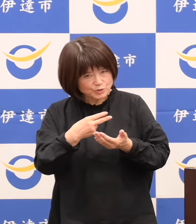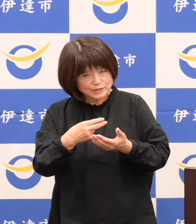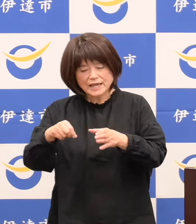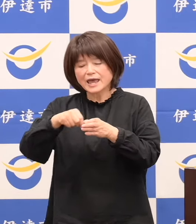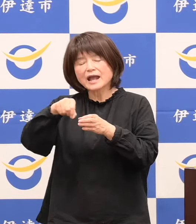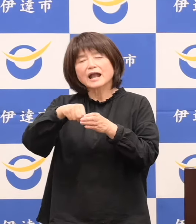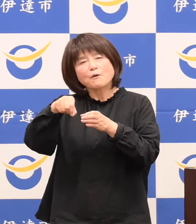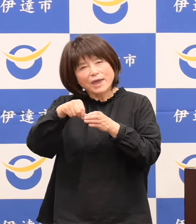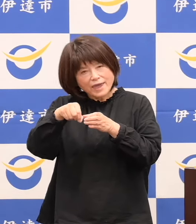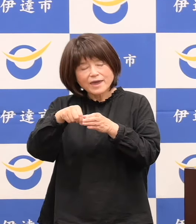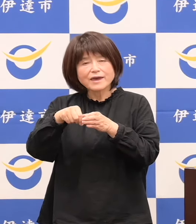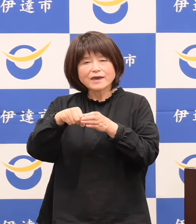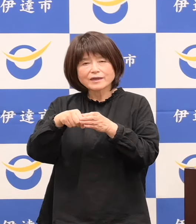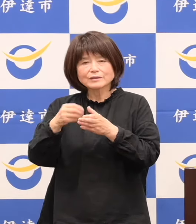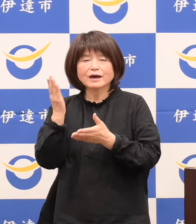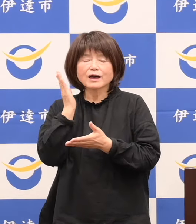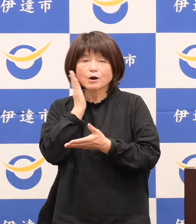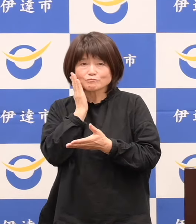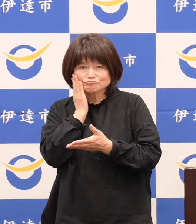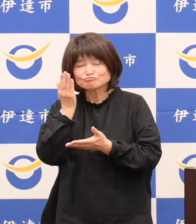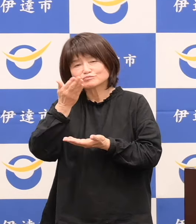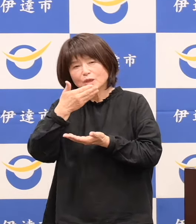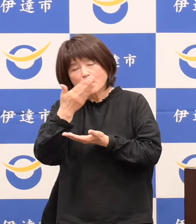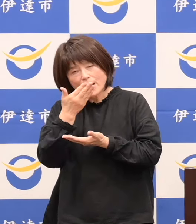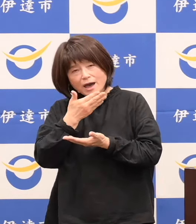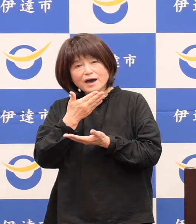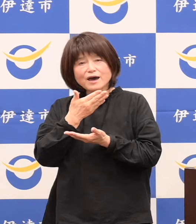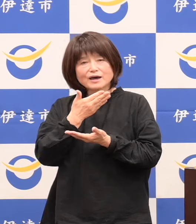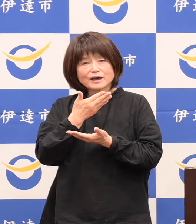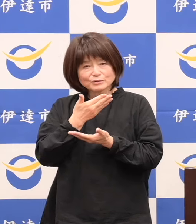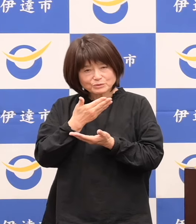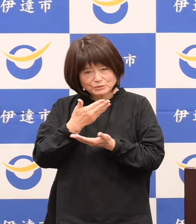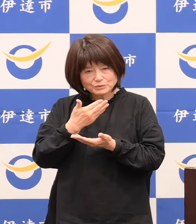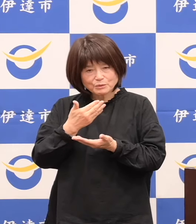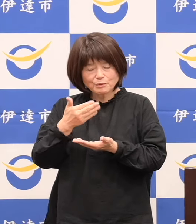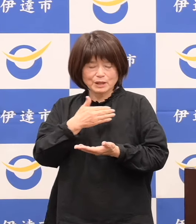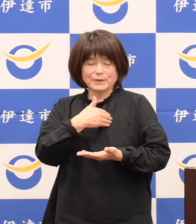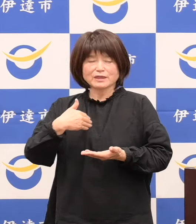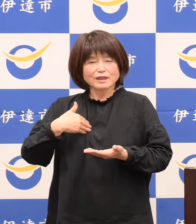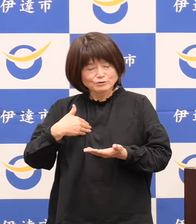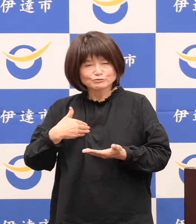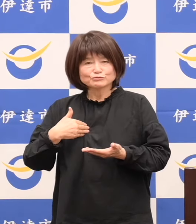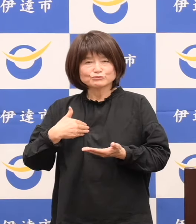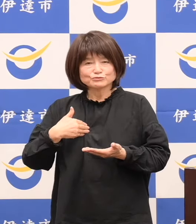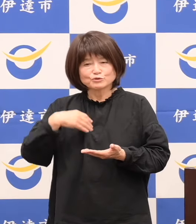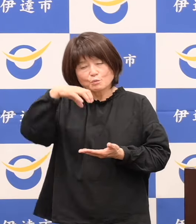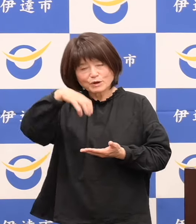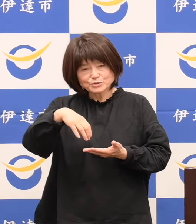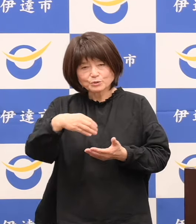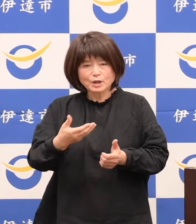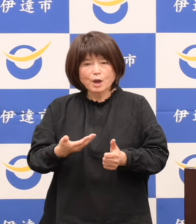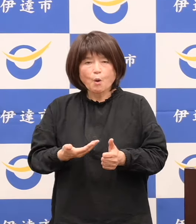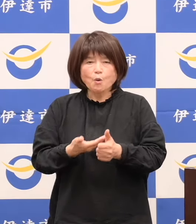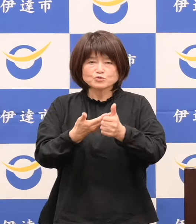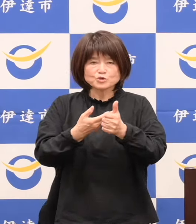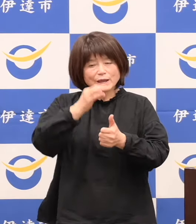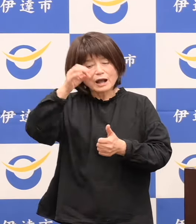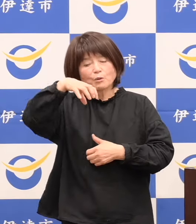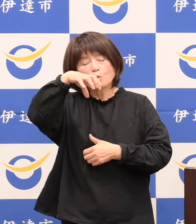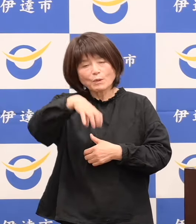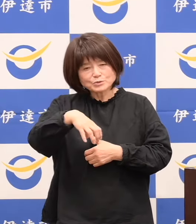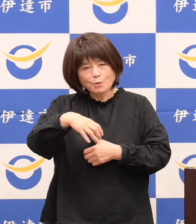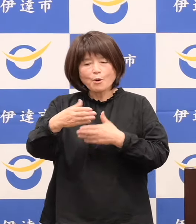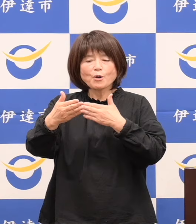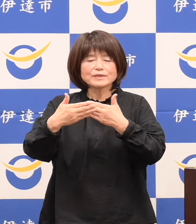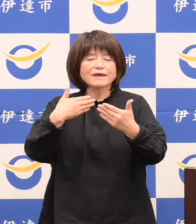フェ、スイーツなどを堪能できる店舗やおすすめ観光モデルコース、そして体験でき